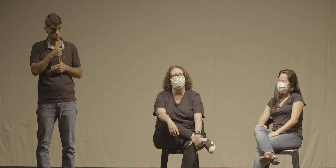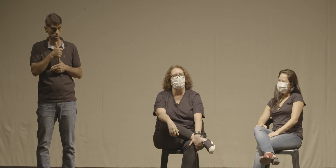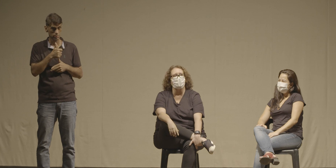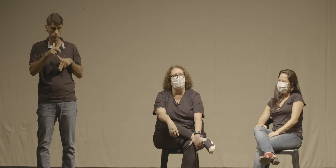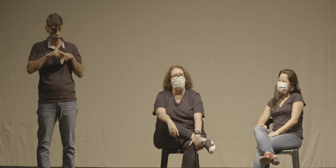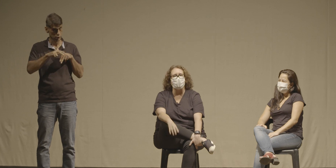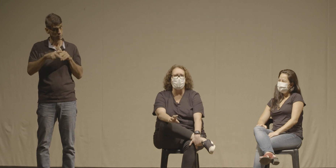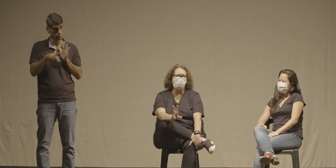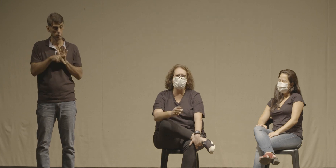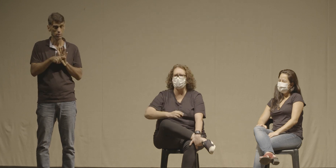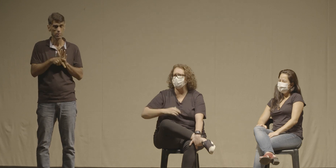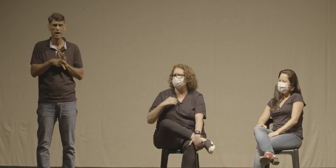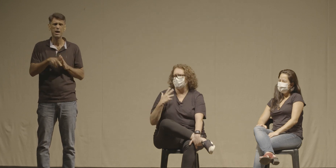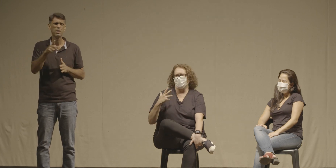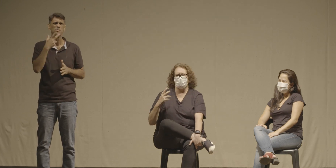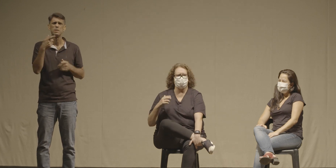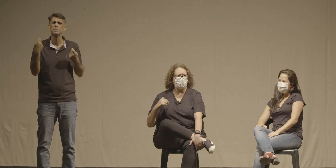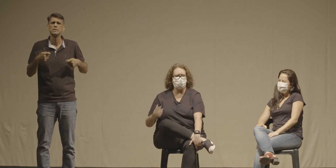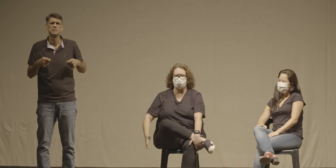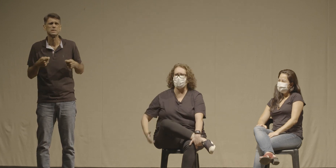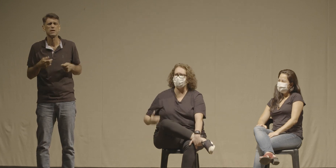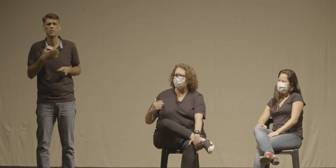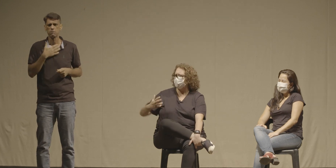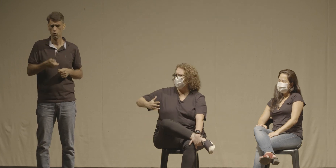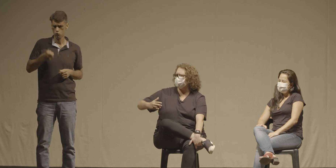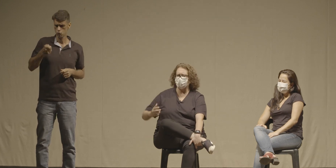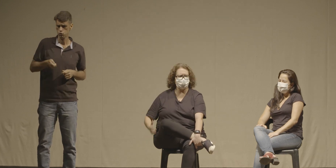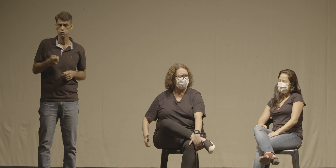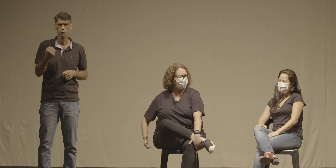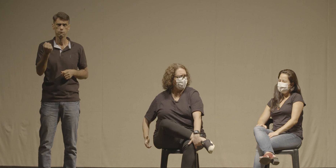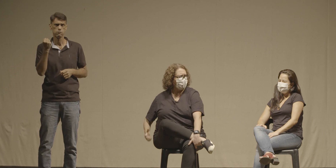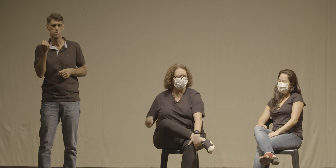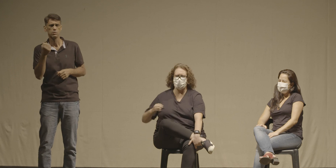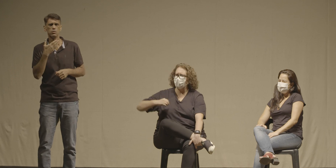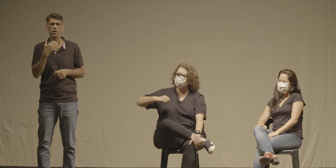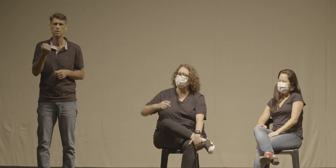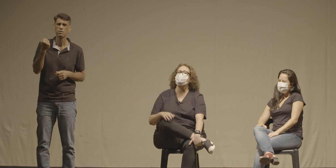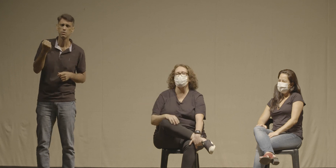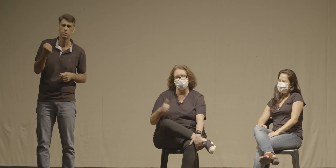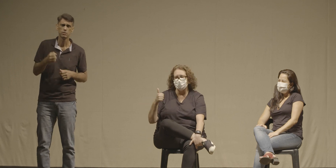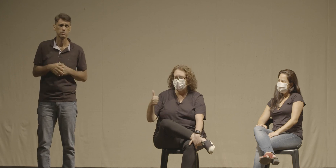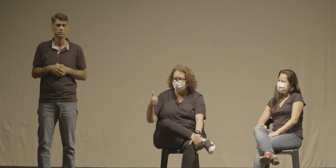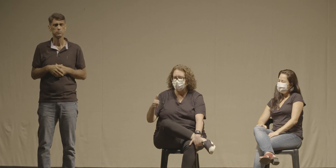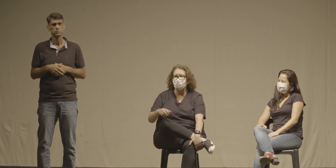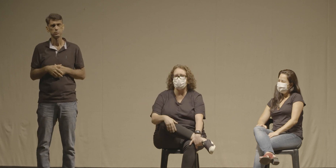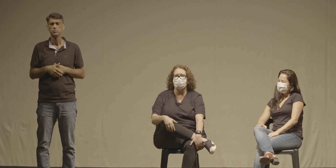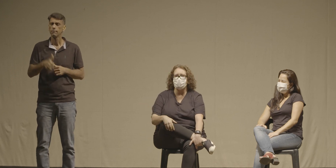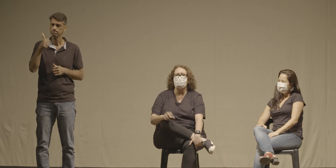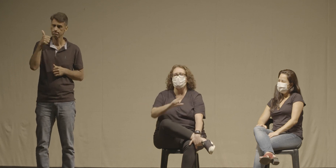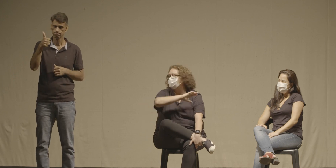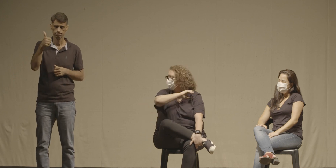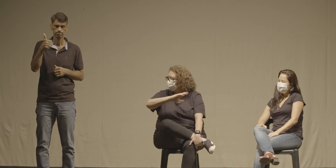mulher. Aí ela, mas você tem que postar mais sua voz, você tem que não sei o quê, nada. Falei,